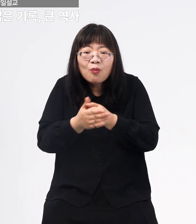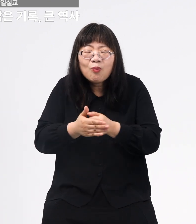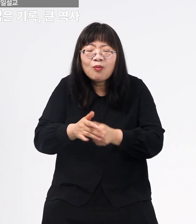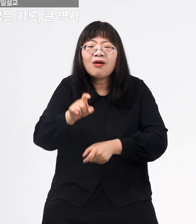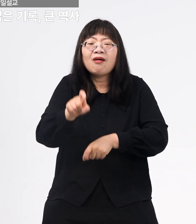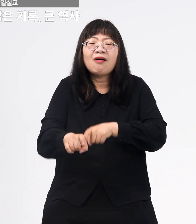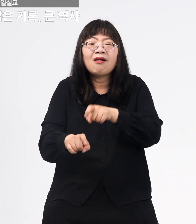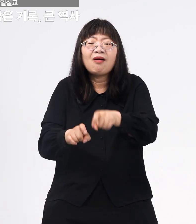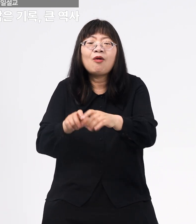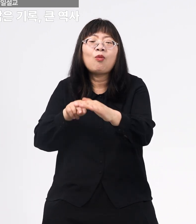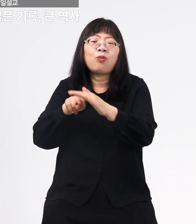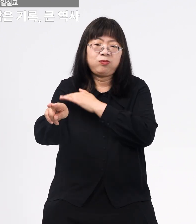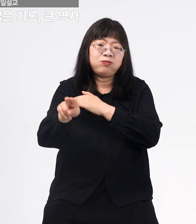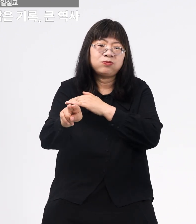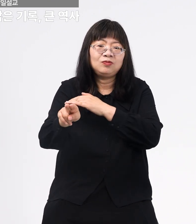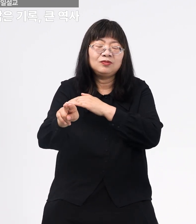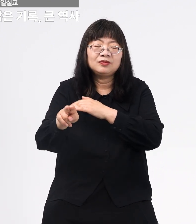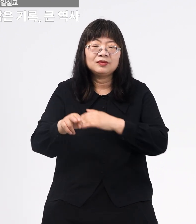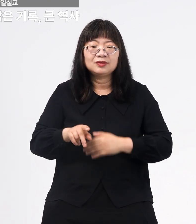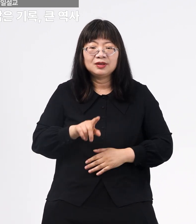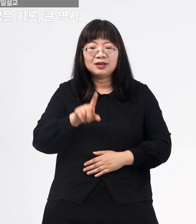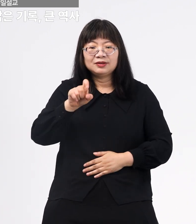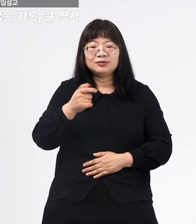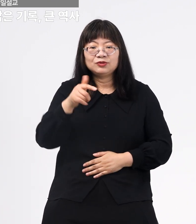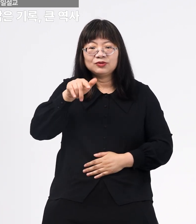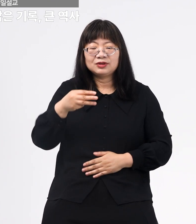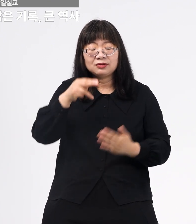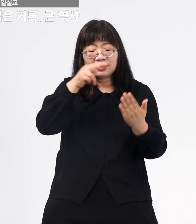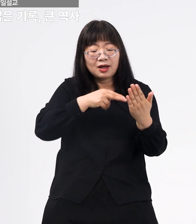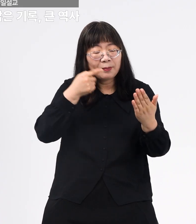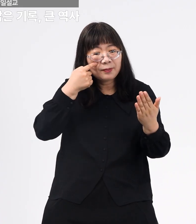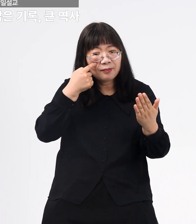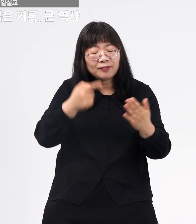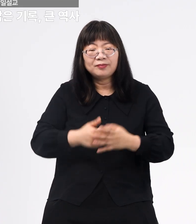걸어서 도망을 가는데 16절을 잘 보세요.